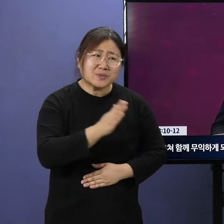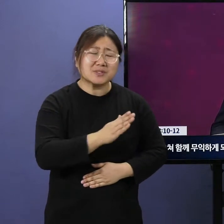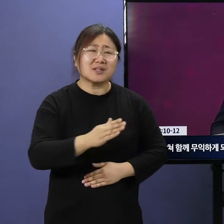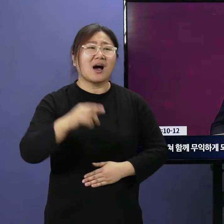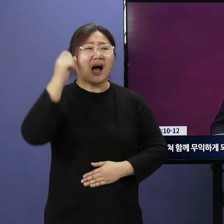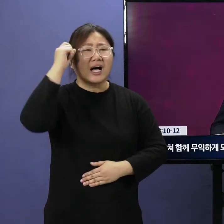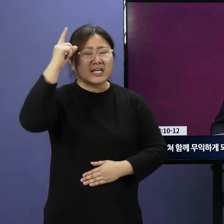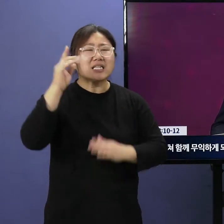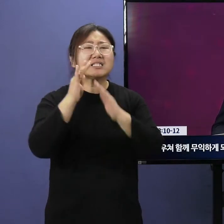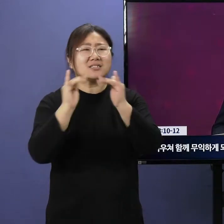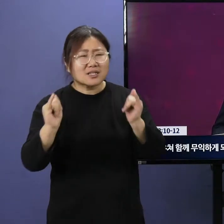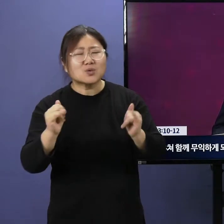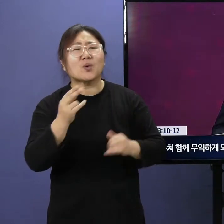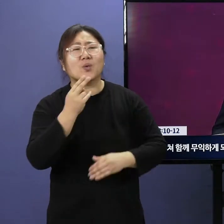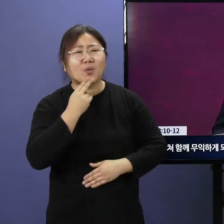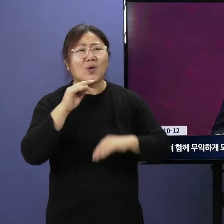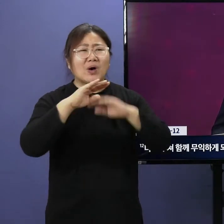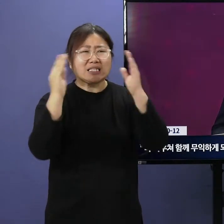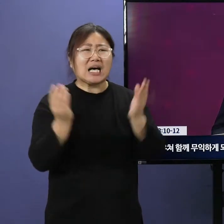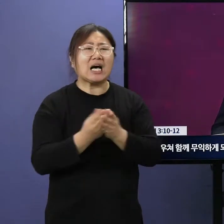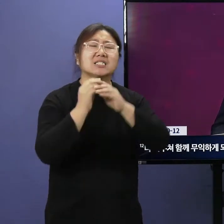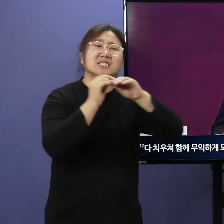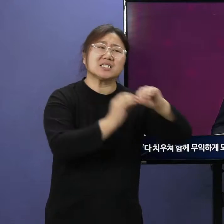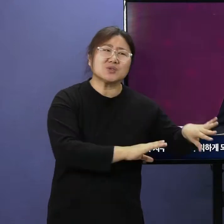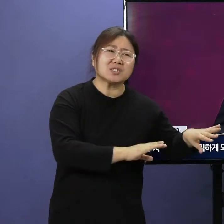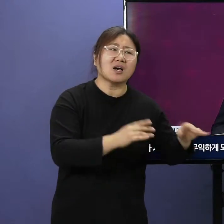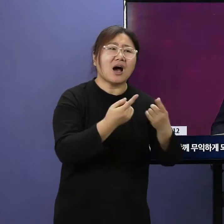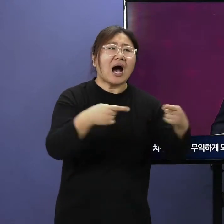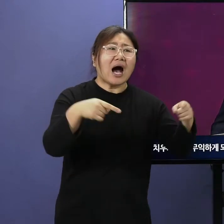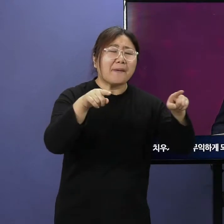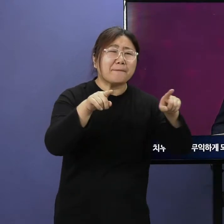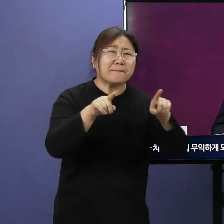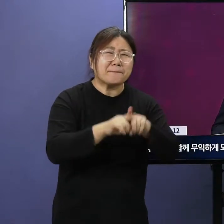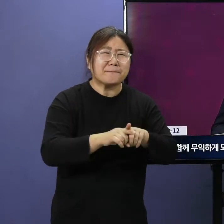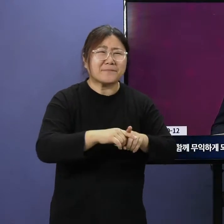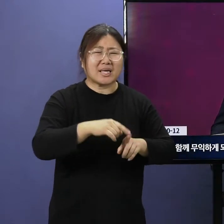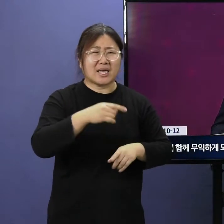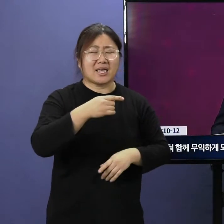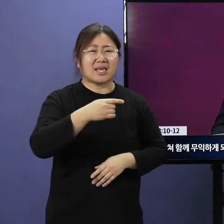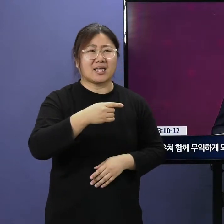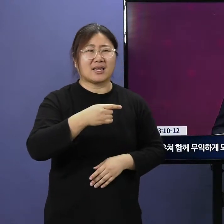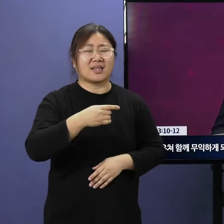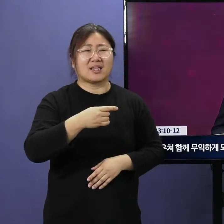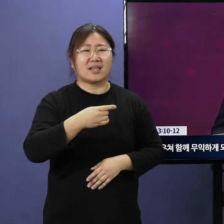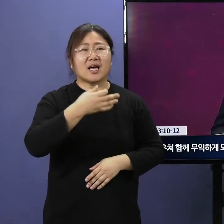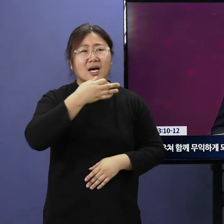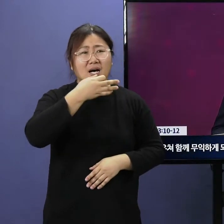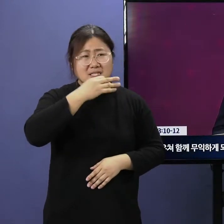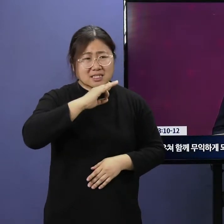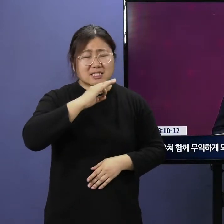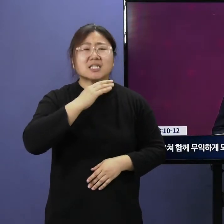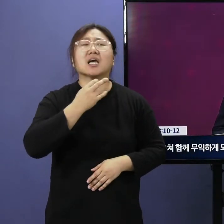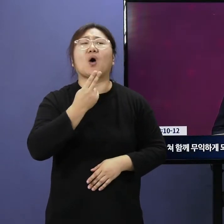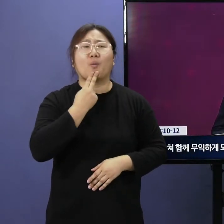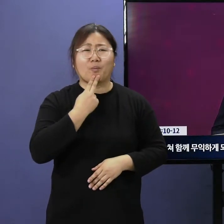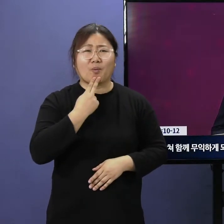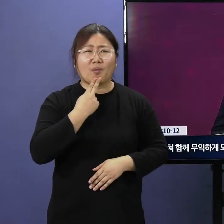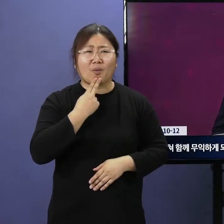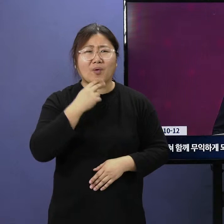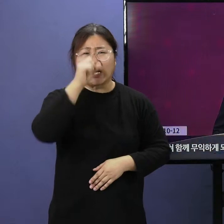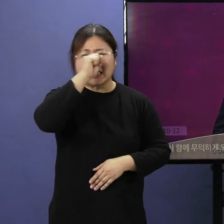치우쳐 함께 무익하게 되고 선을 행하는 자는 없나니 하나도 없도다.